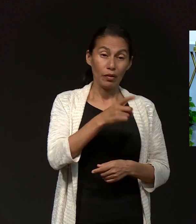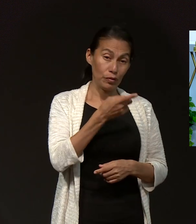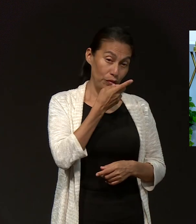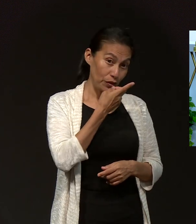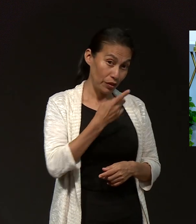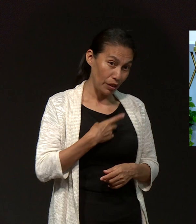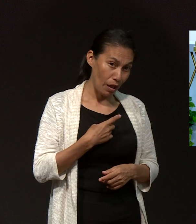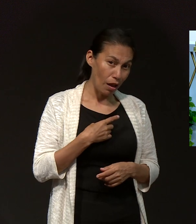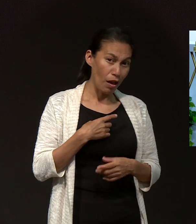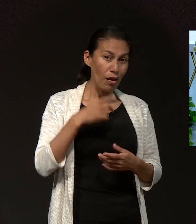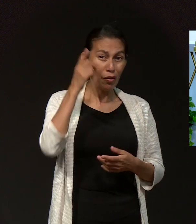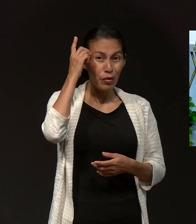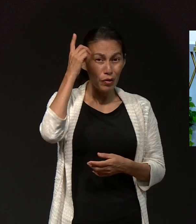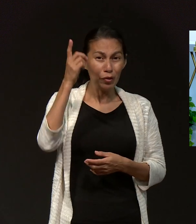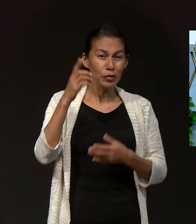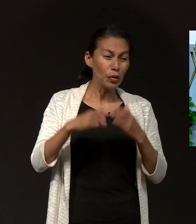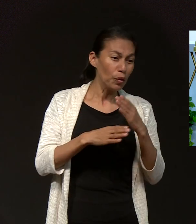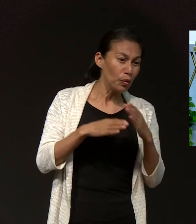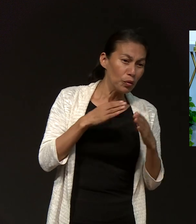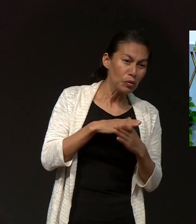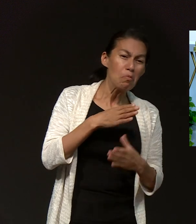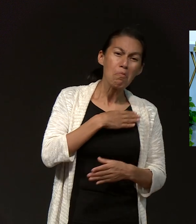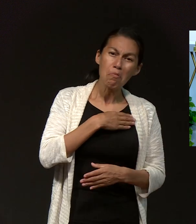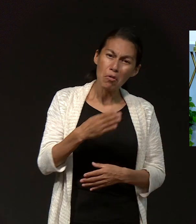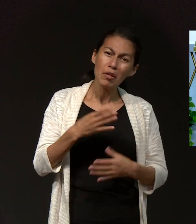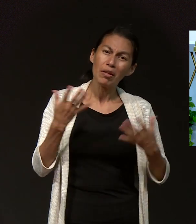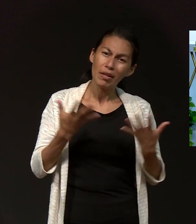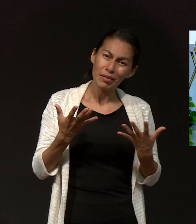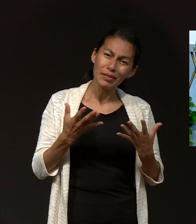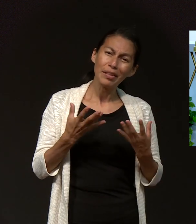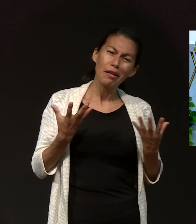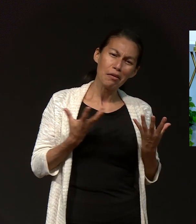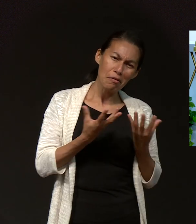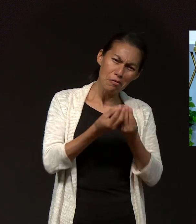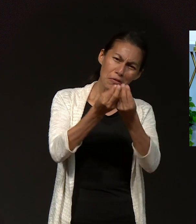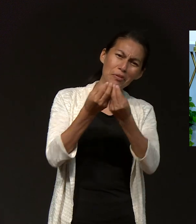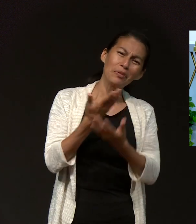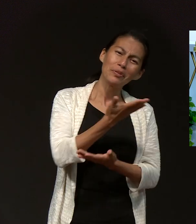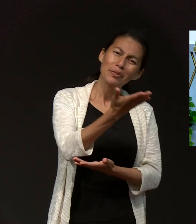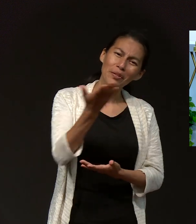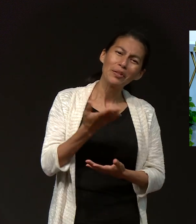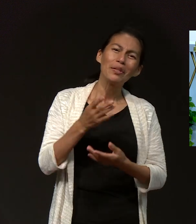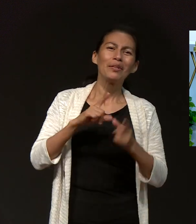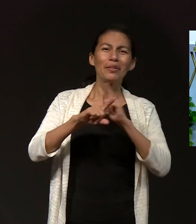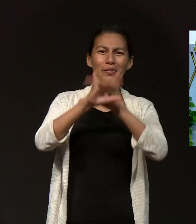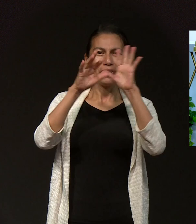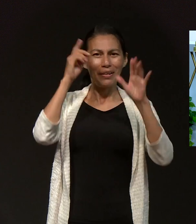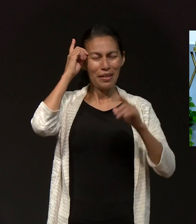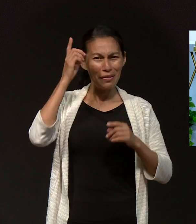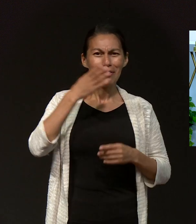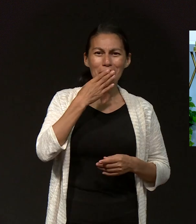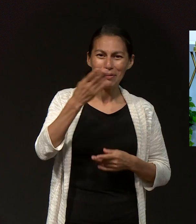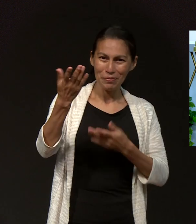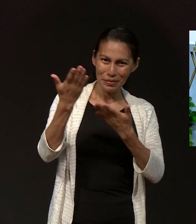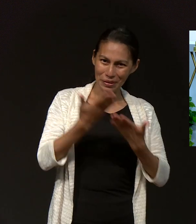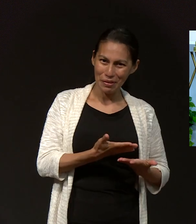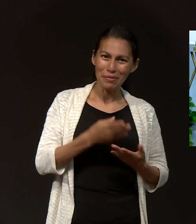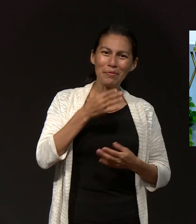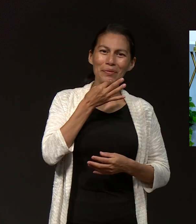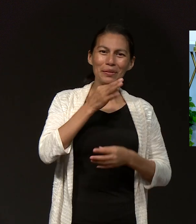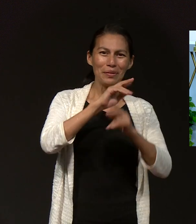cuán grandes cosas Dios ha hecho con ellos. Y juntos glorificaremos a Dios. Quédate con nosotros.